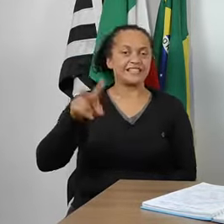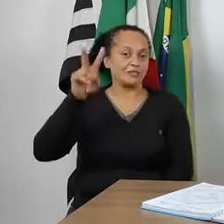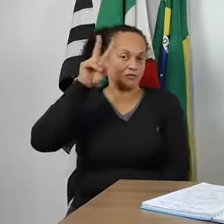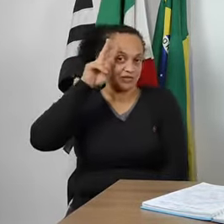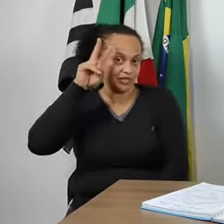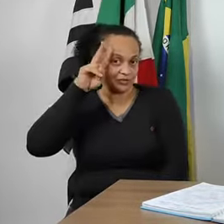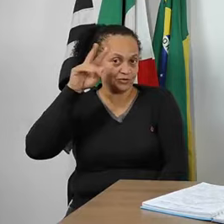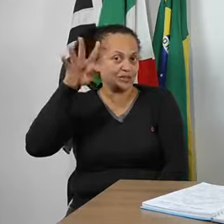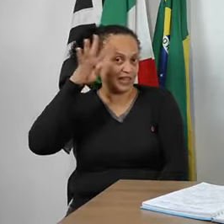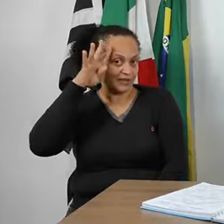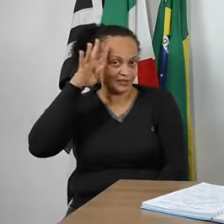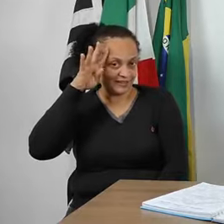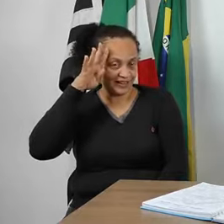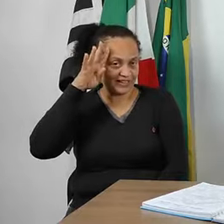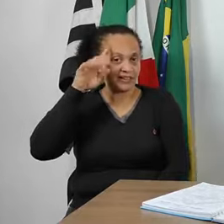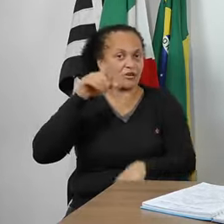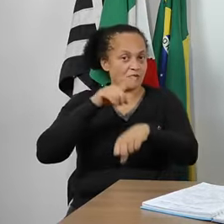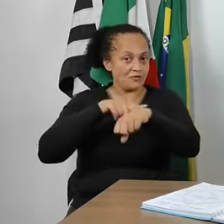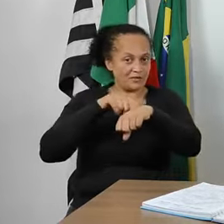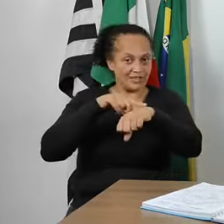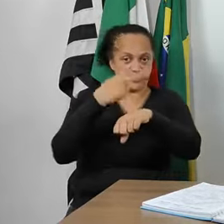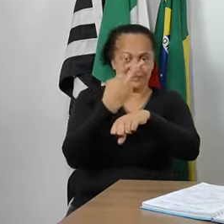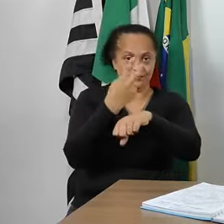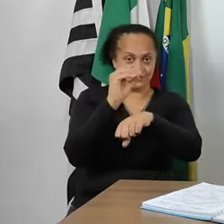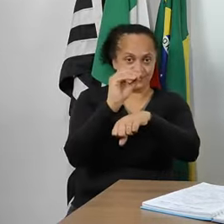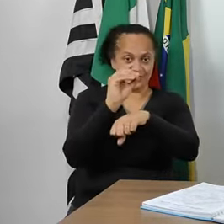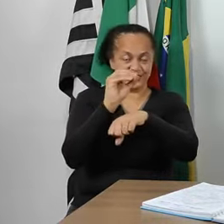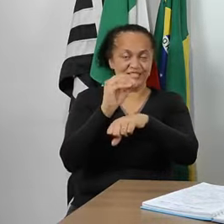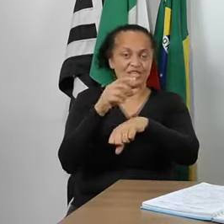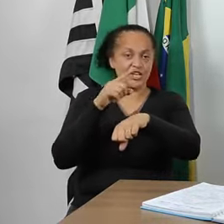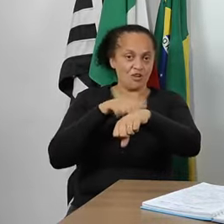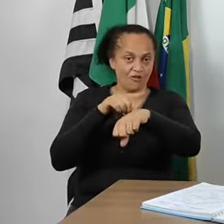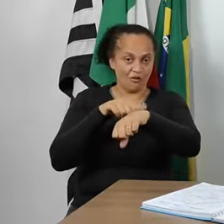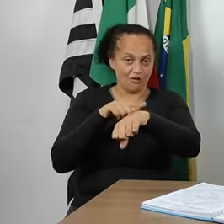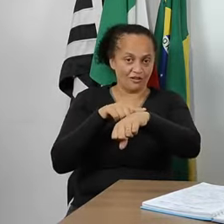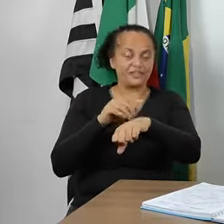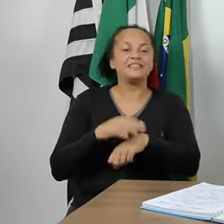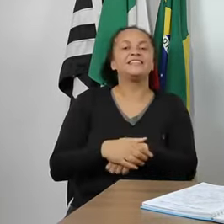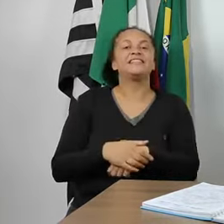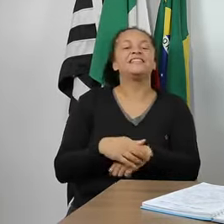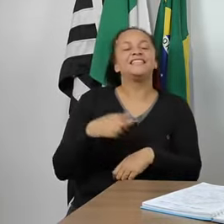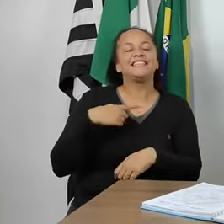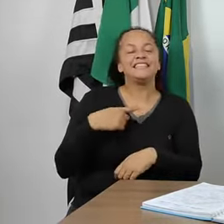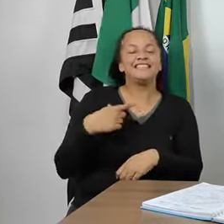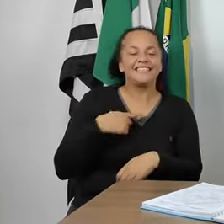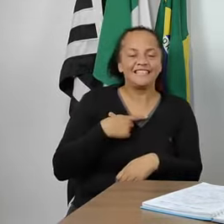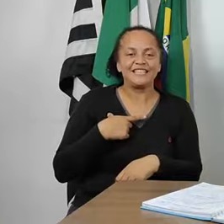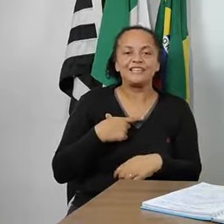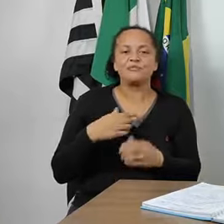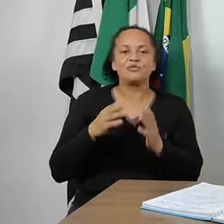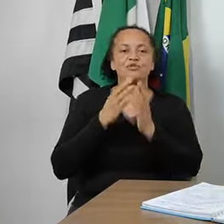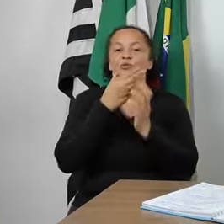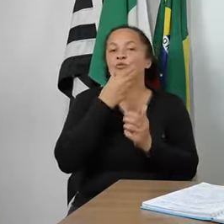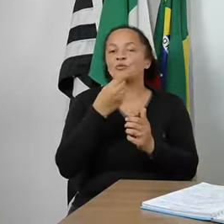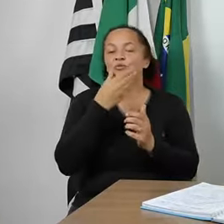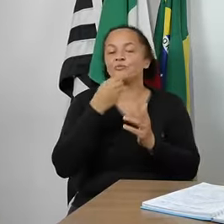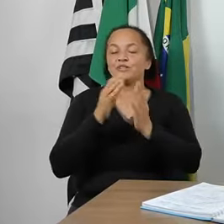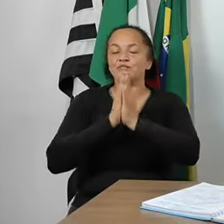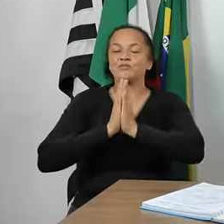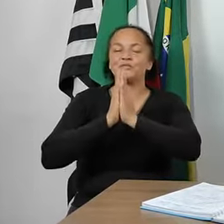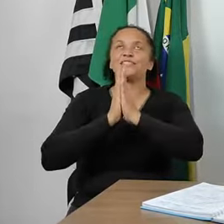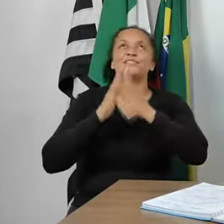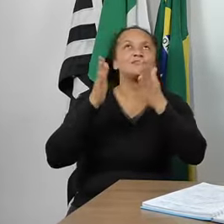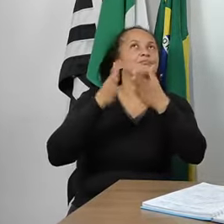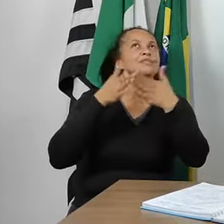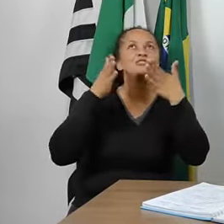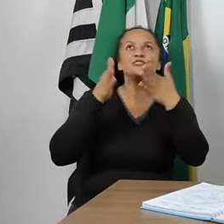toda quarta, às 20 horas, nós temos esse período de oração, de intercessão com os irmãos, com os